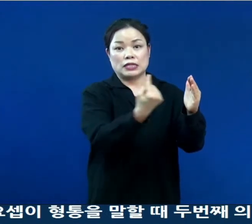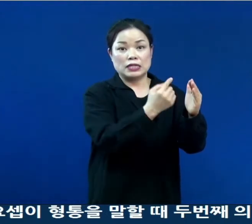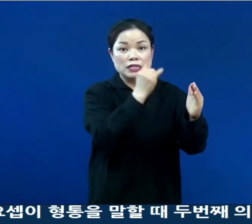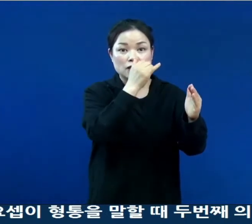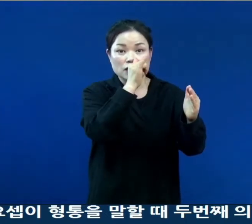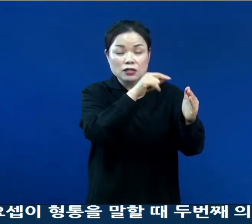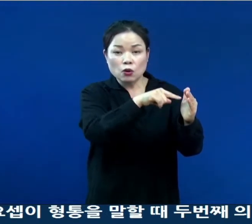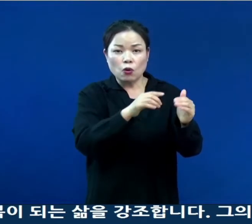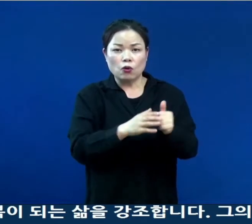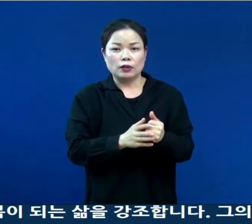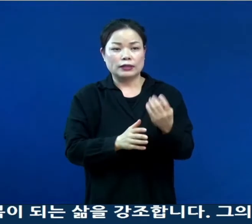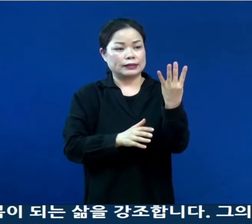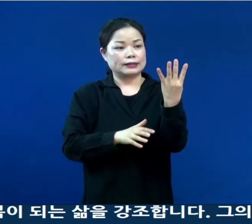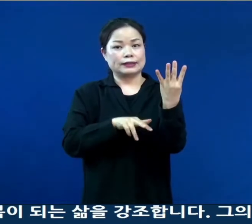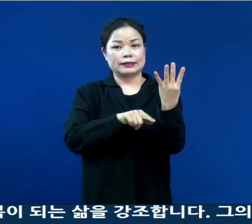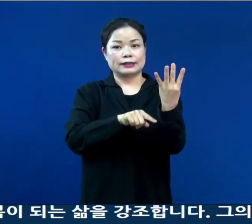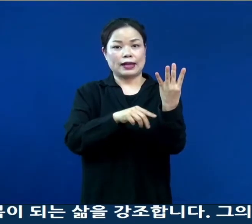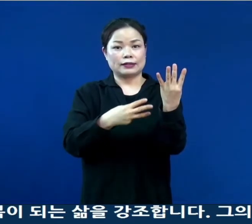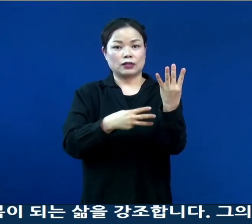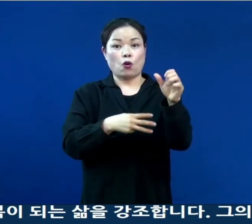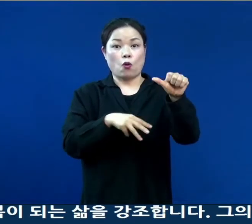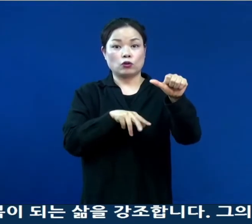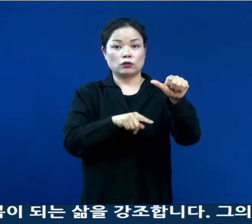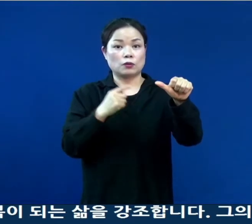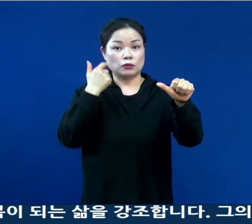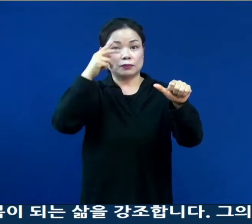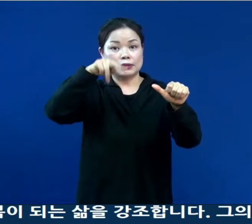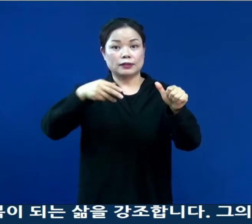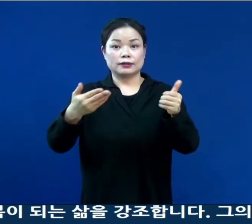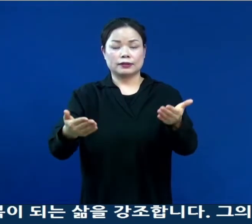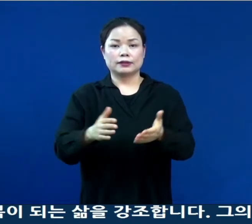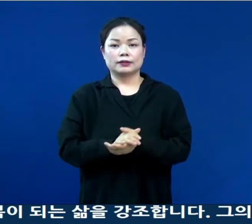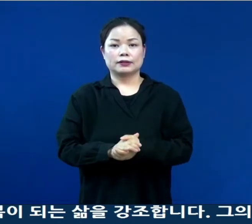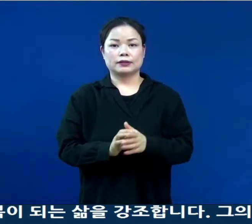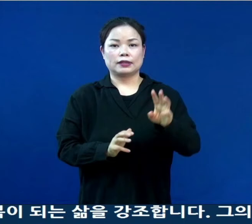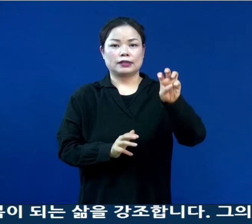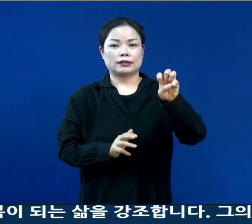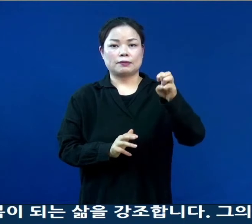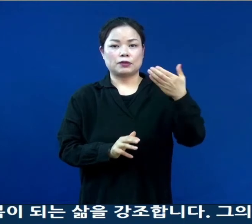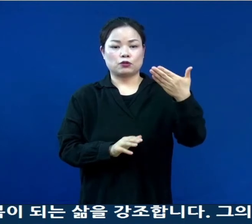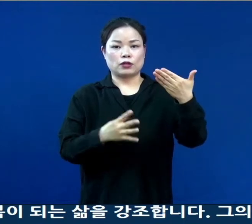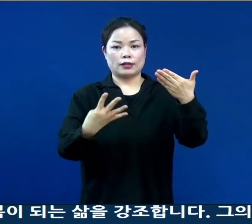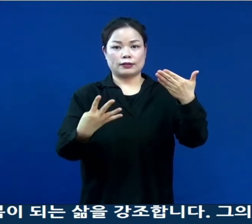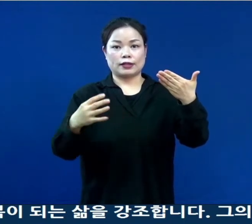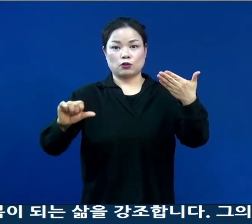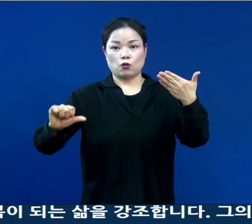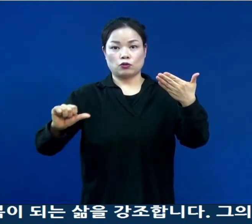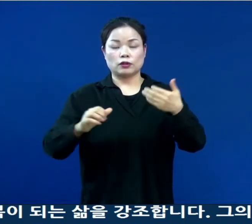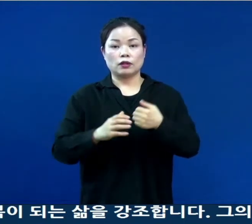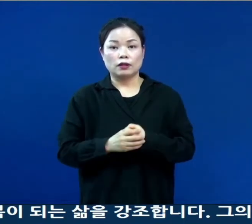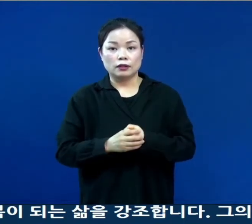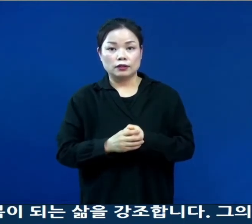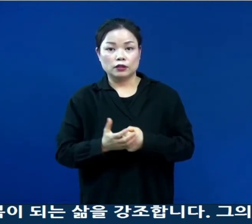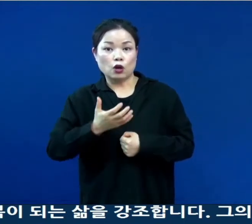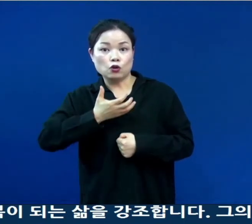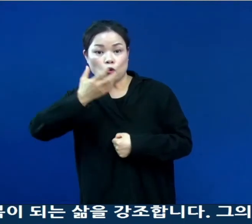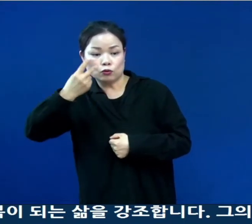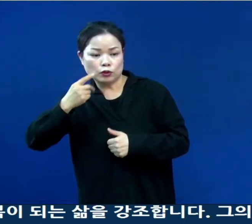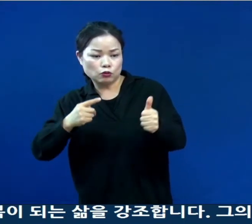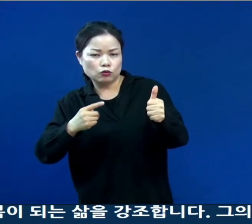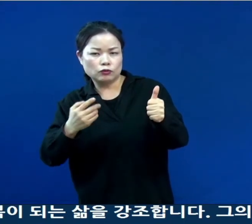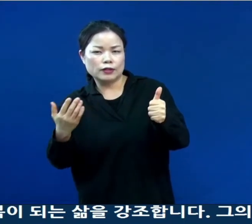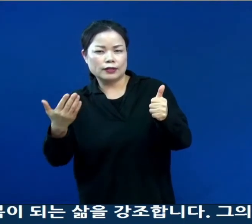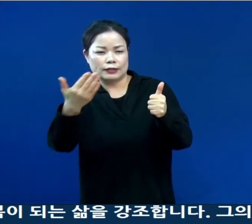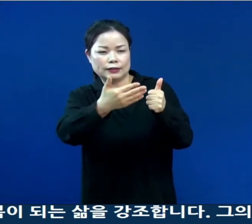했습니다. 4절과 5절의 말씀을 제가 읽겠습니다. 39장 4절과 5절 말씀입니다. 요셉이 그의 주인에게